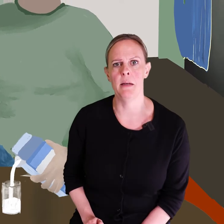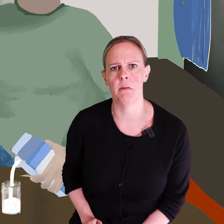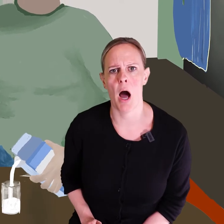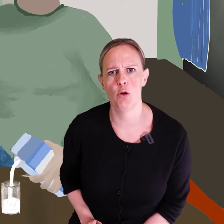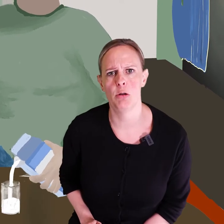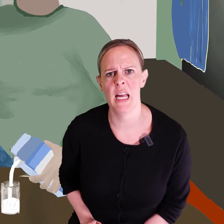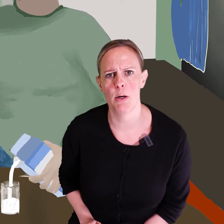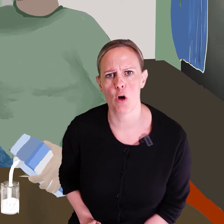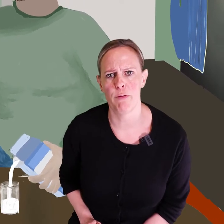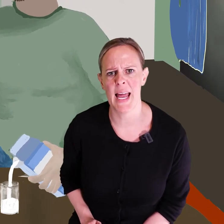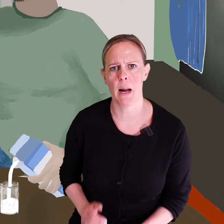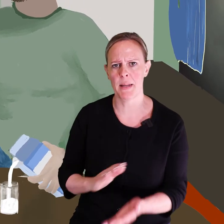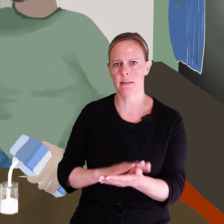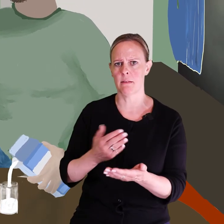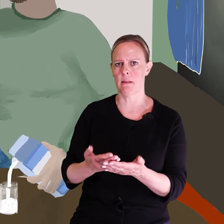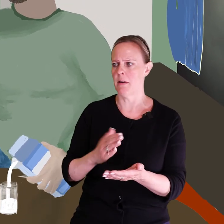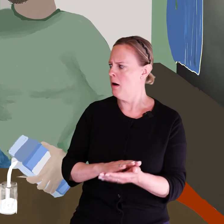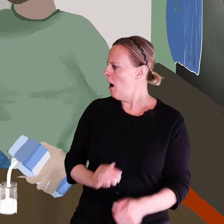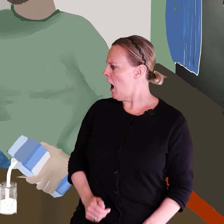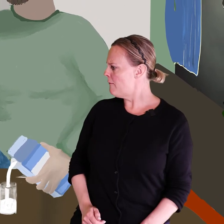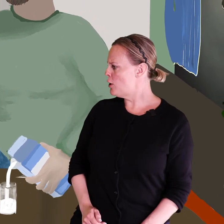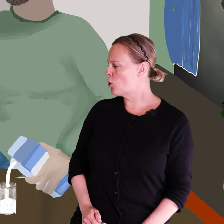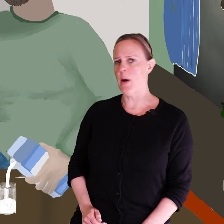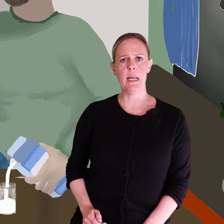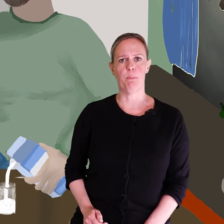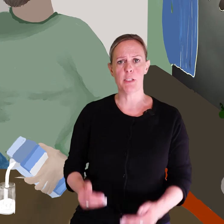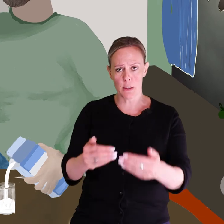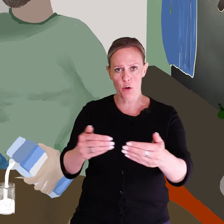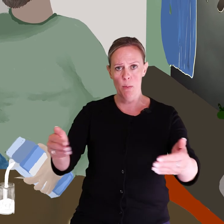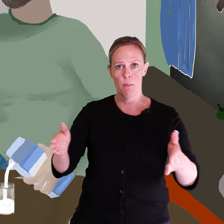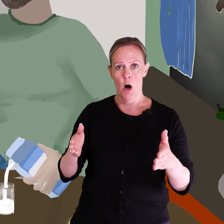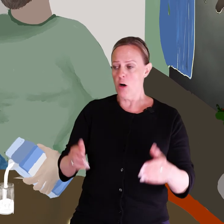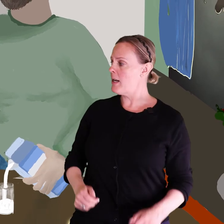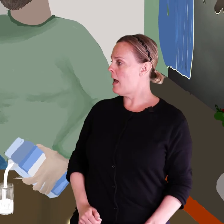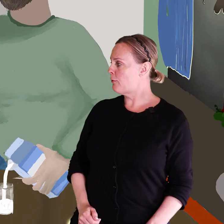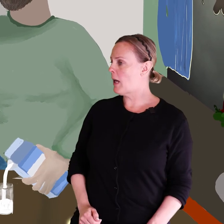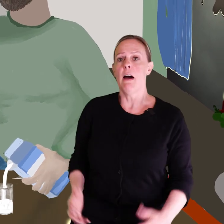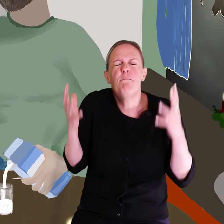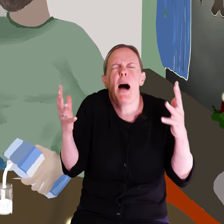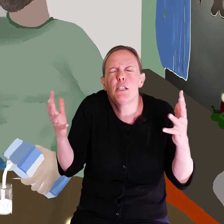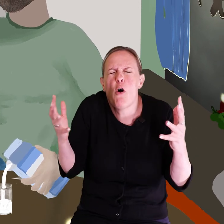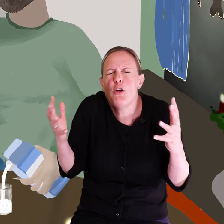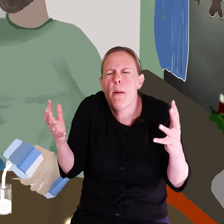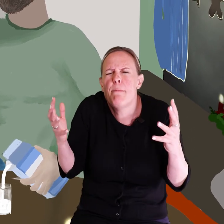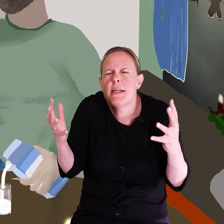Inte har han ju tid med några flera plättar. Han vill ju gå in på sitt rum och se efter vad som gömmer sig